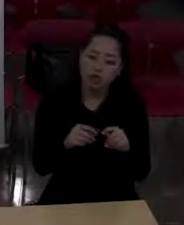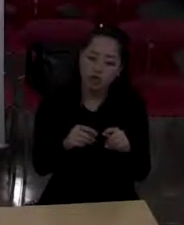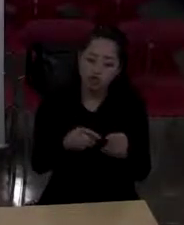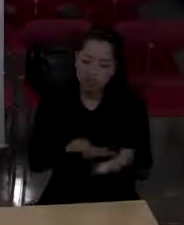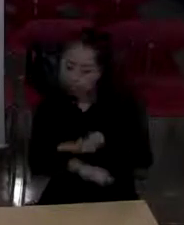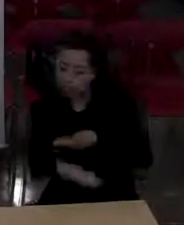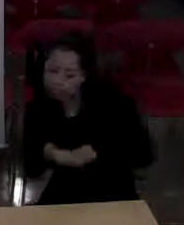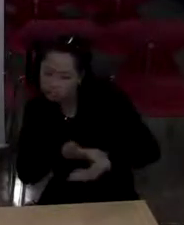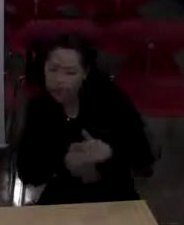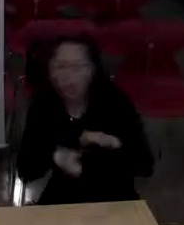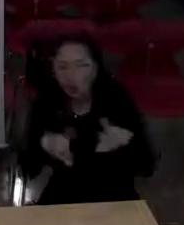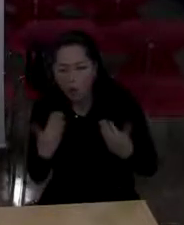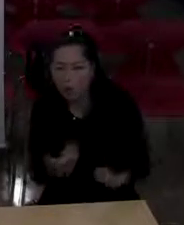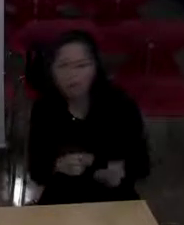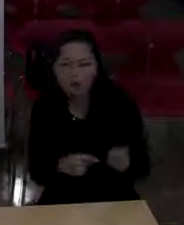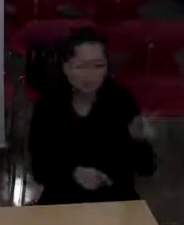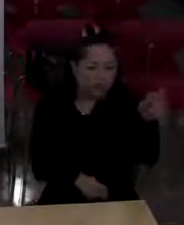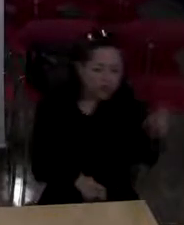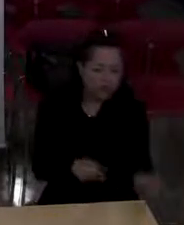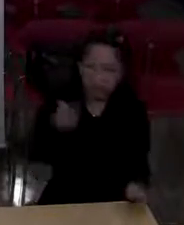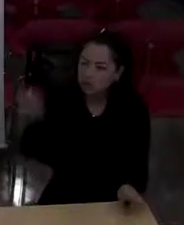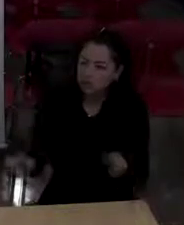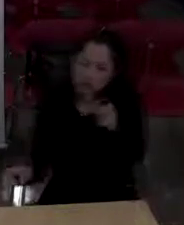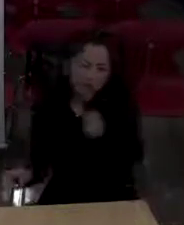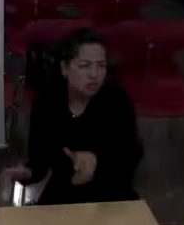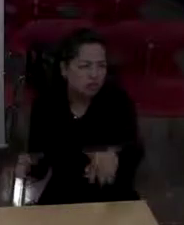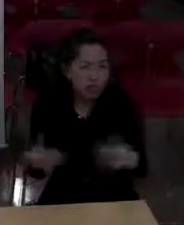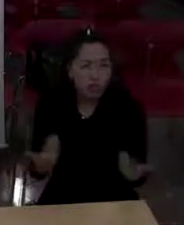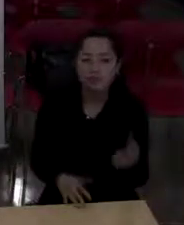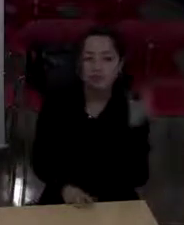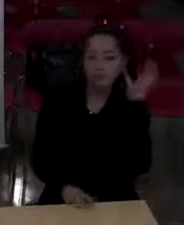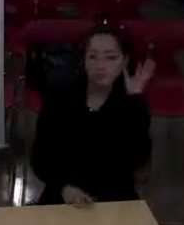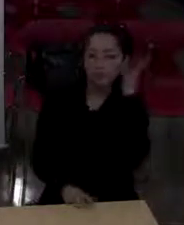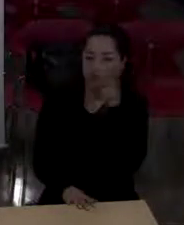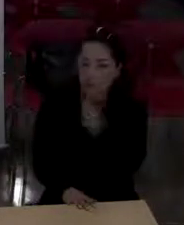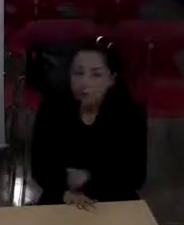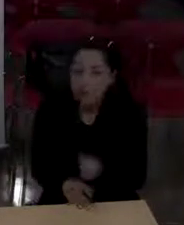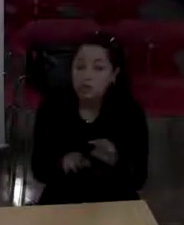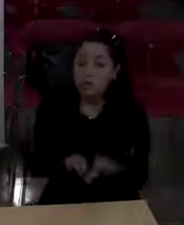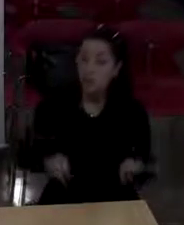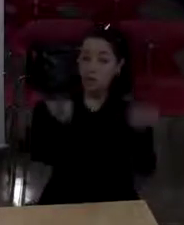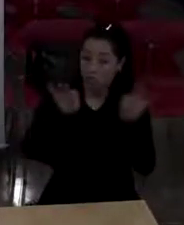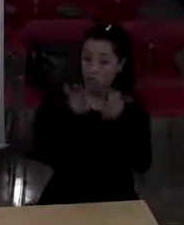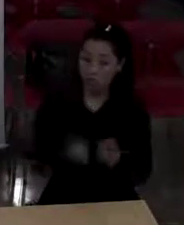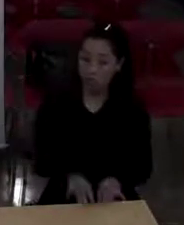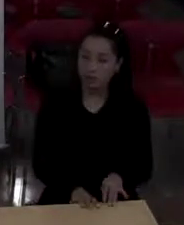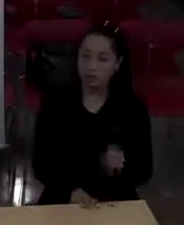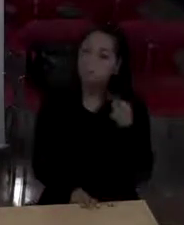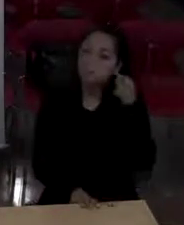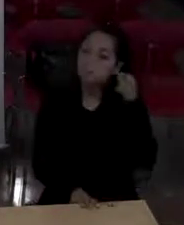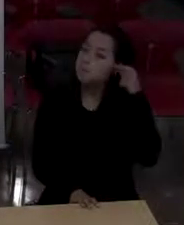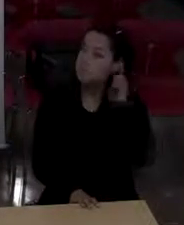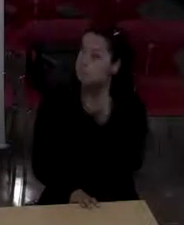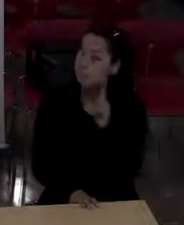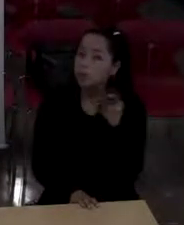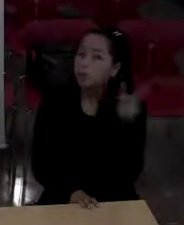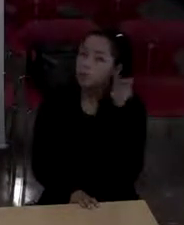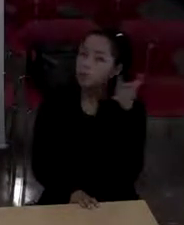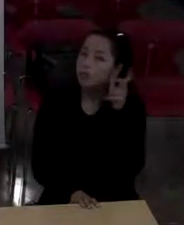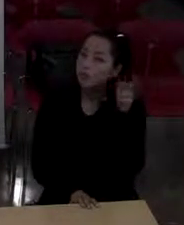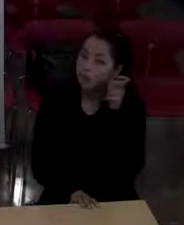que lo rodea, necesita de todos los sentidos. Uno de estos es la audición, la cual tiene fundamentalmente dos funciones,